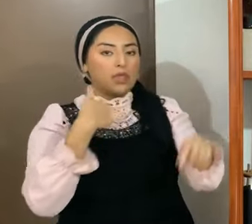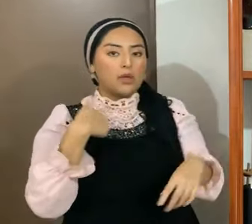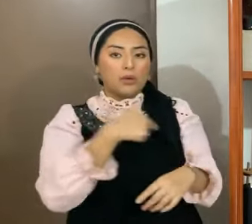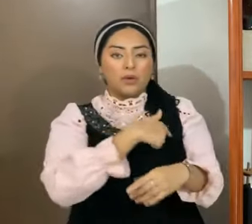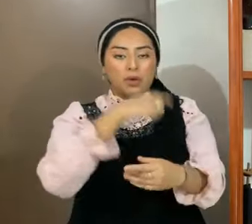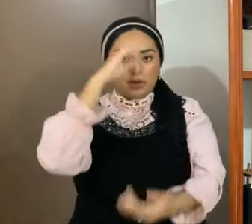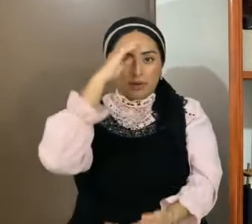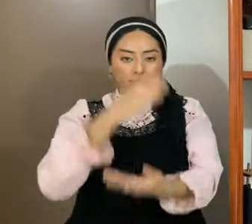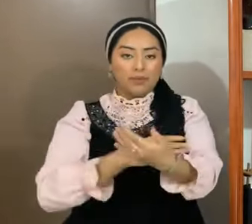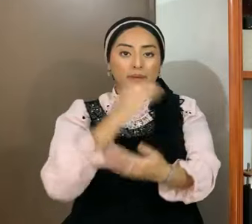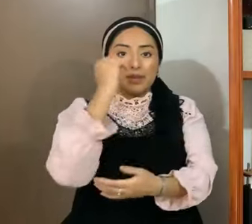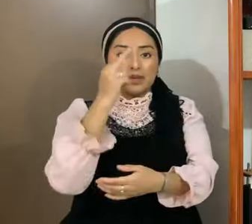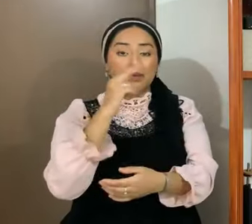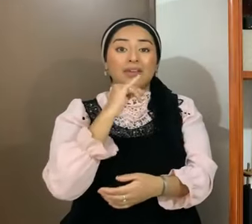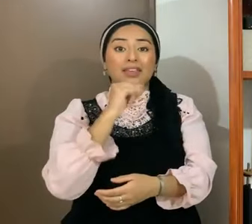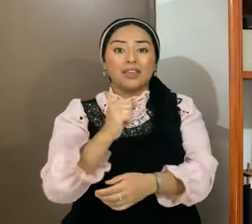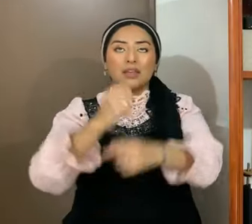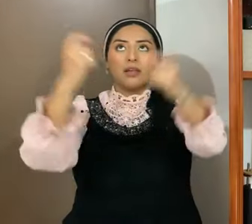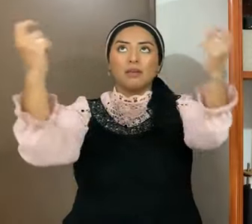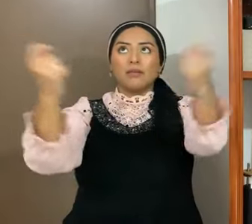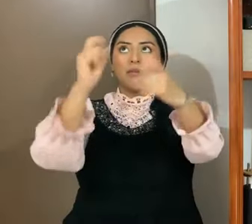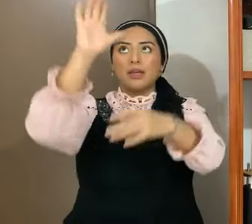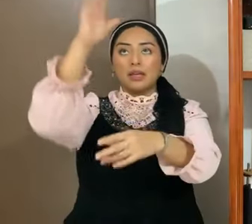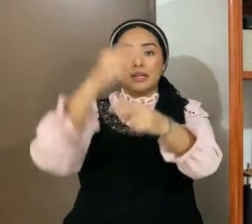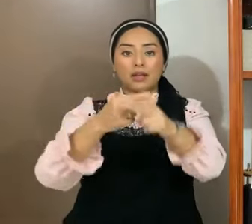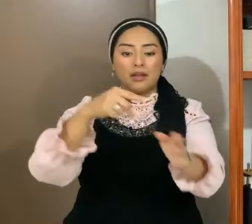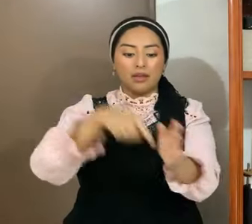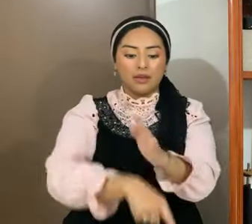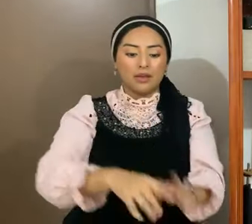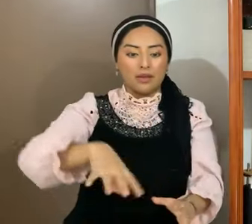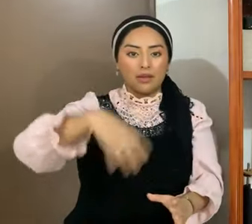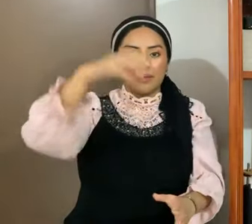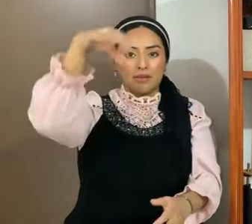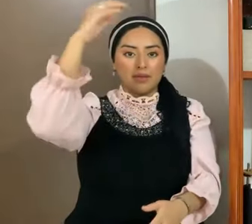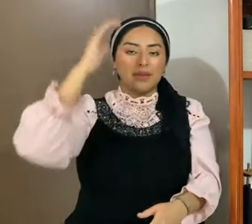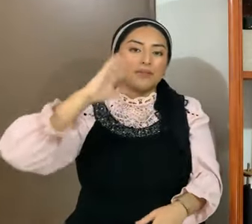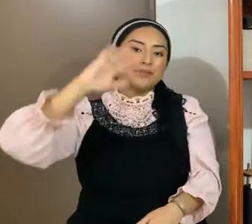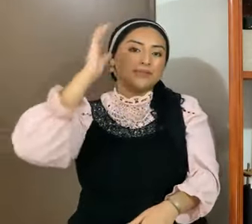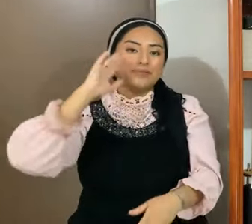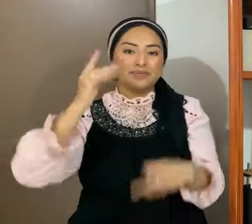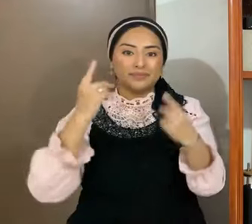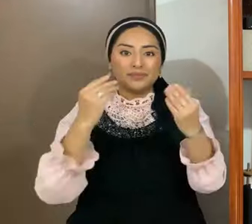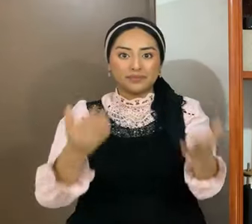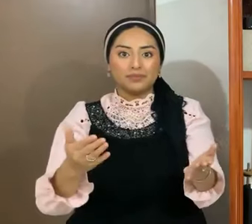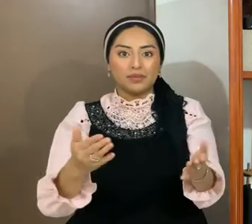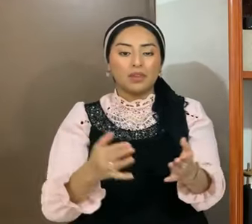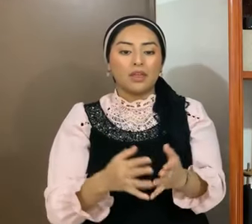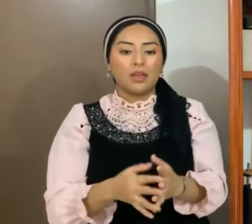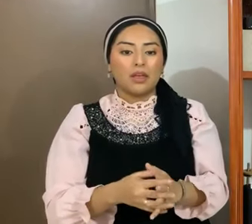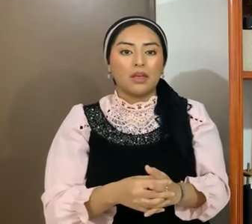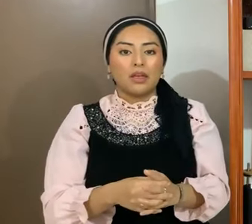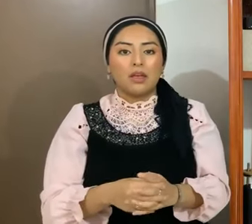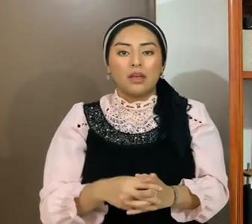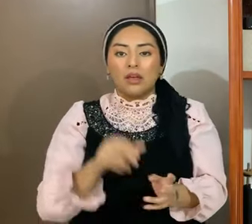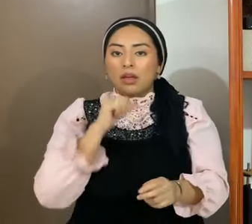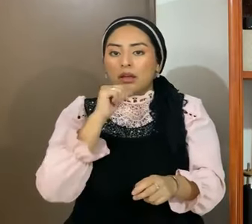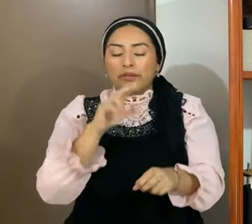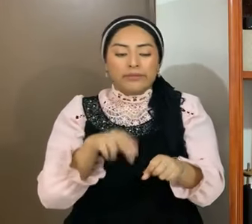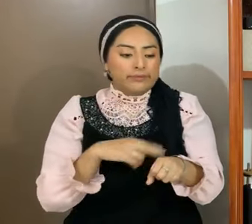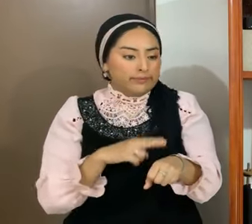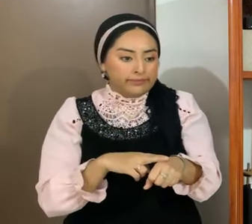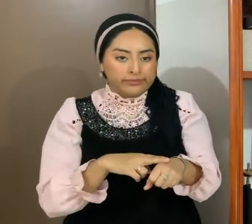de Yahweh es exaltar su nombre. Los sacrificios que se hacían en los tiempos del templo y del Mishkan no debían ser